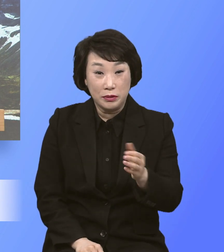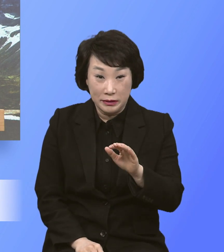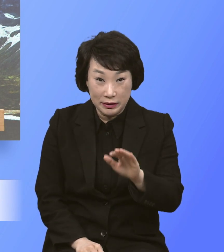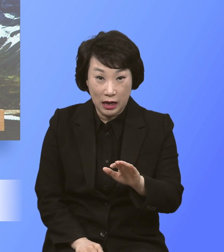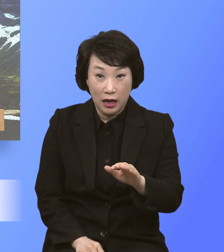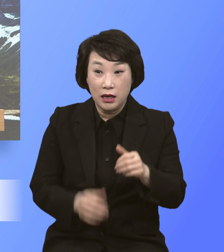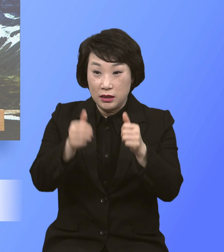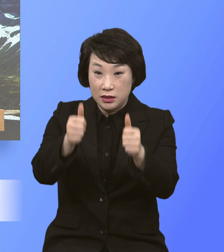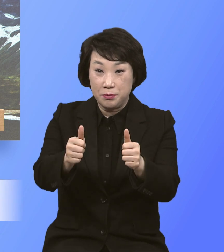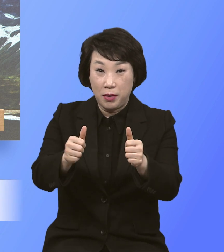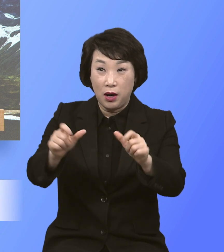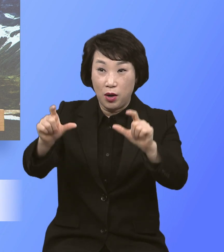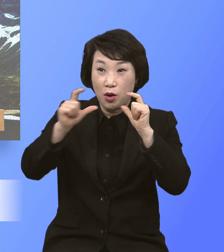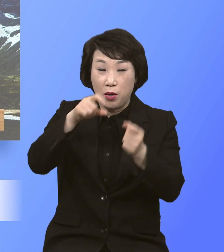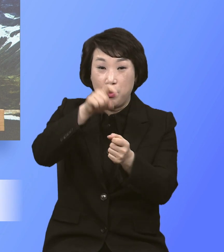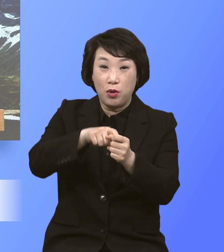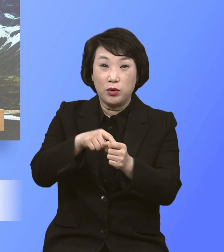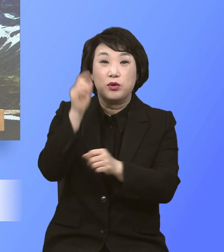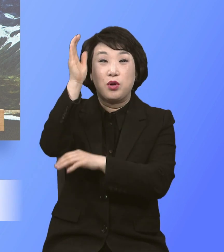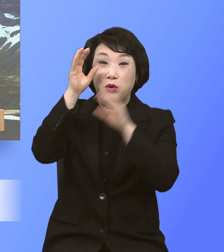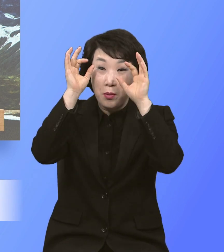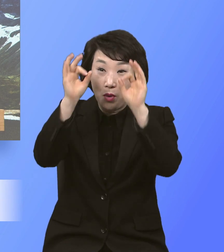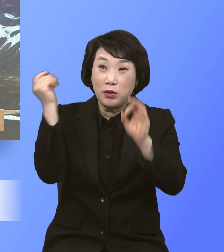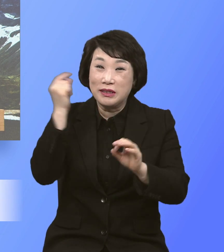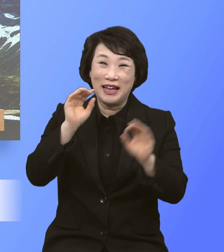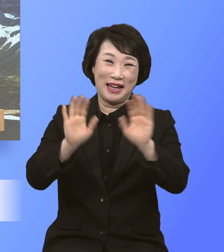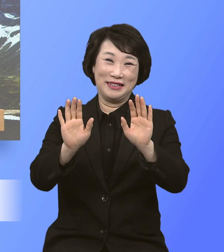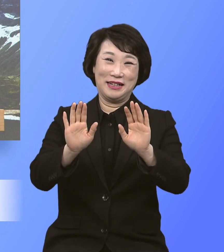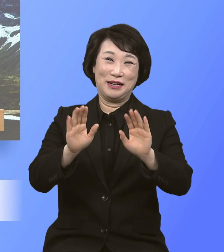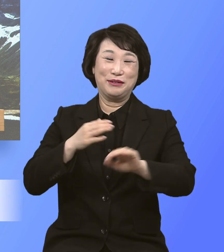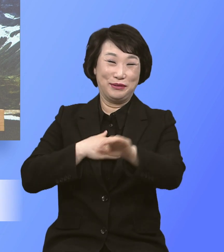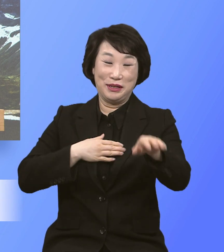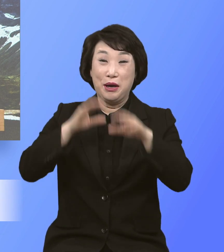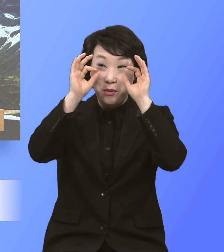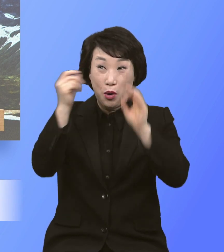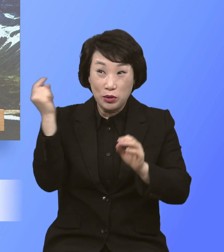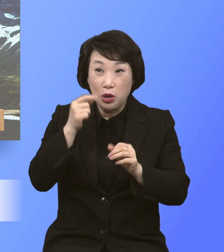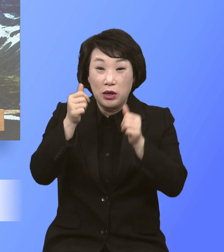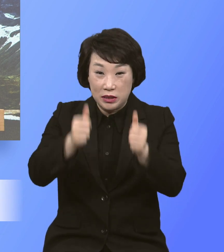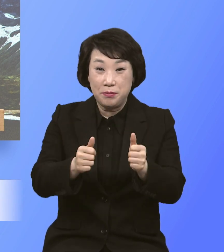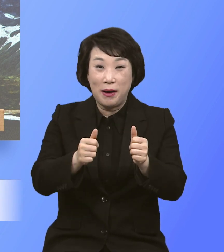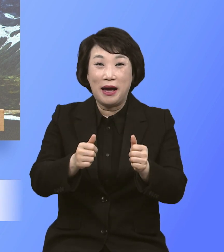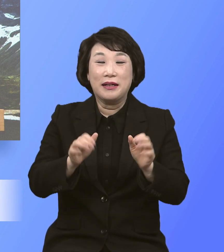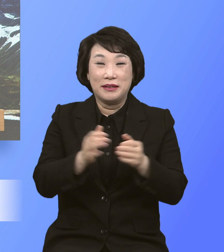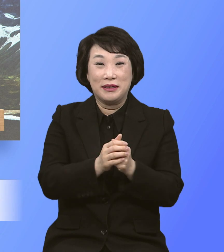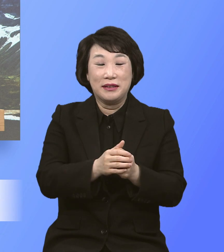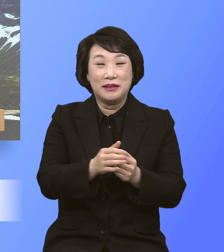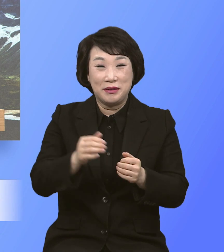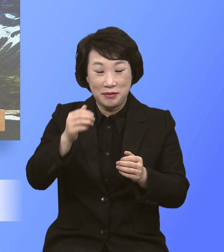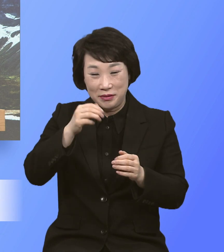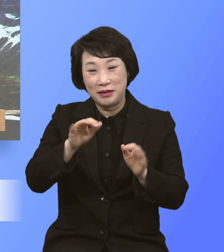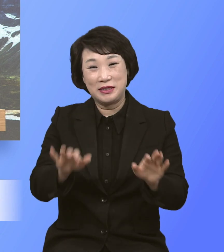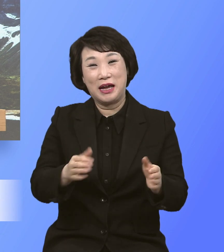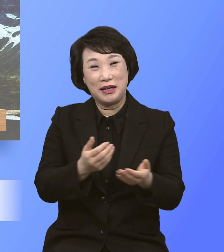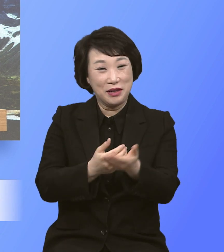여러분들은 심판받으려고 듣는 것이 아니라 듣고 심판을 면하려고 듣는다.